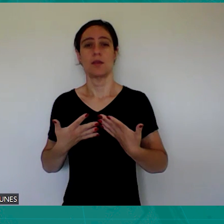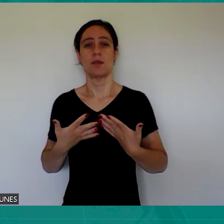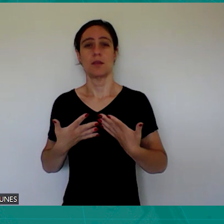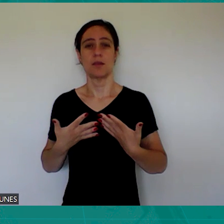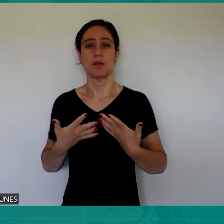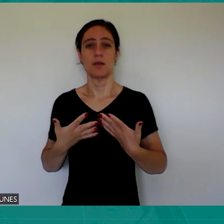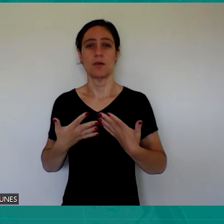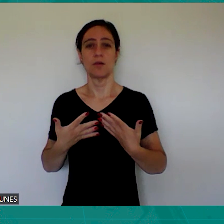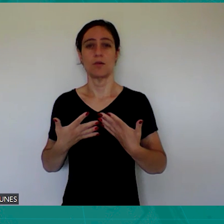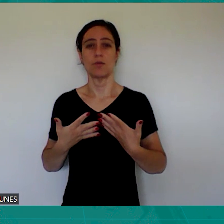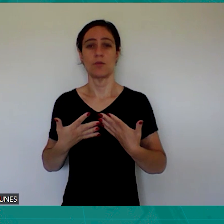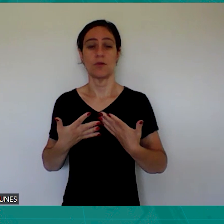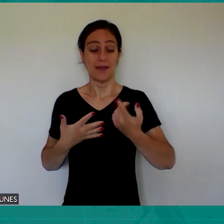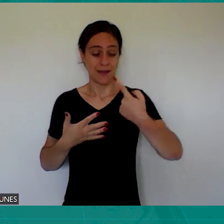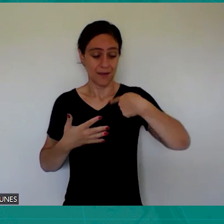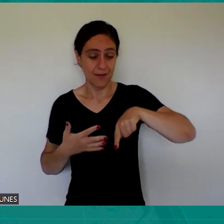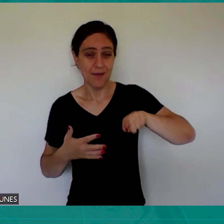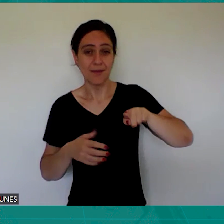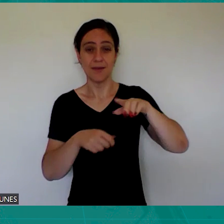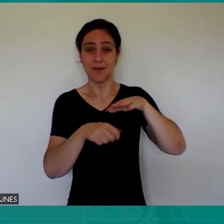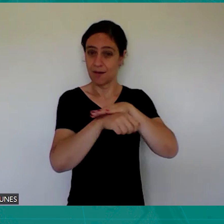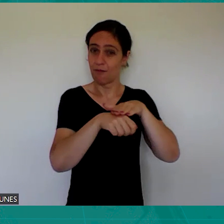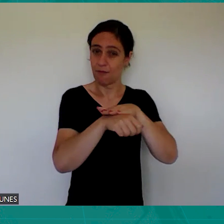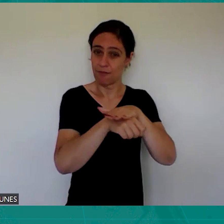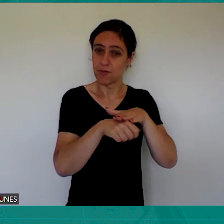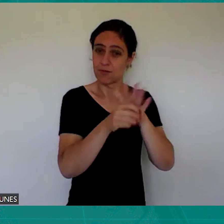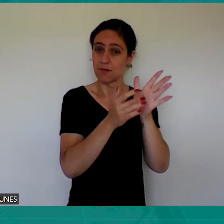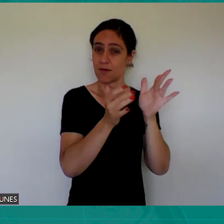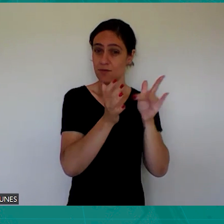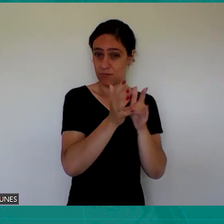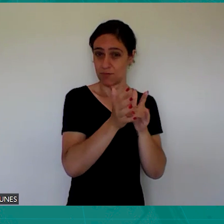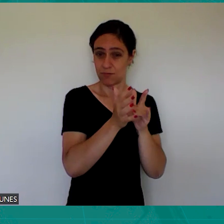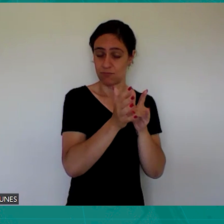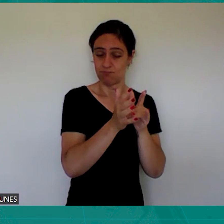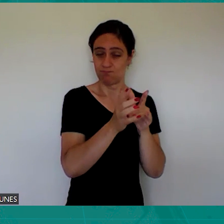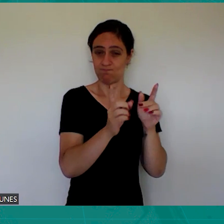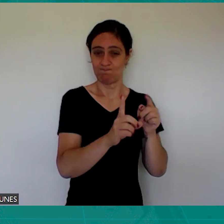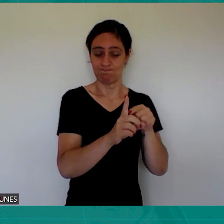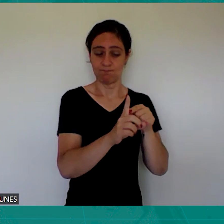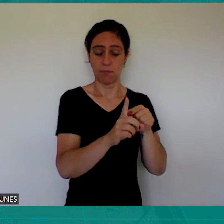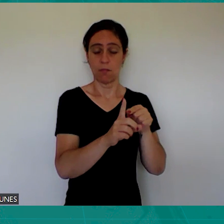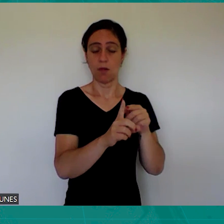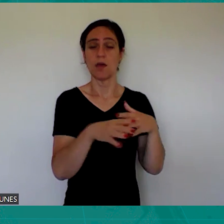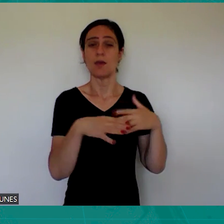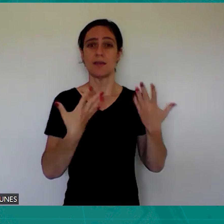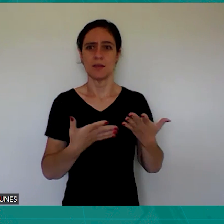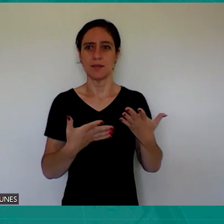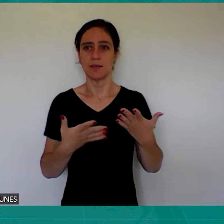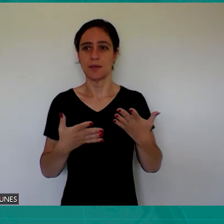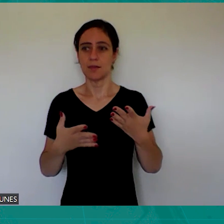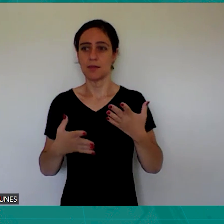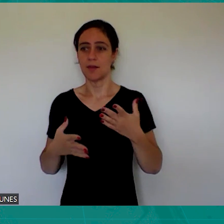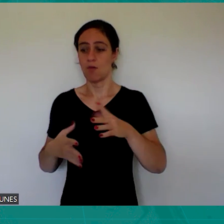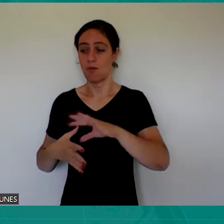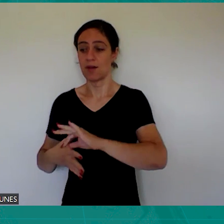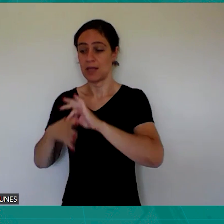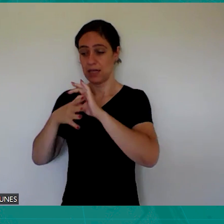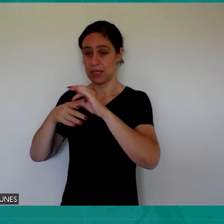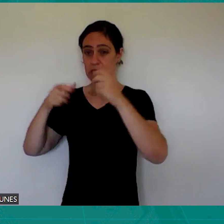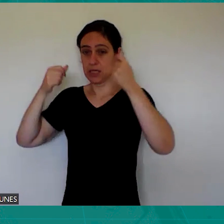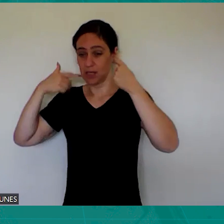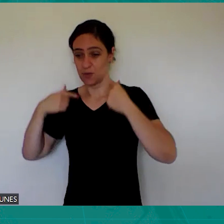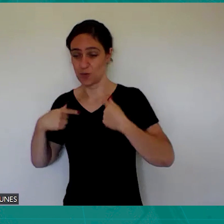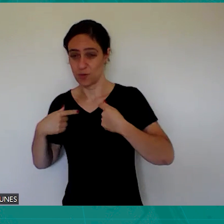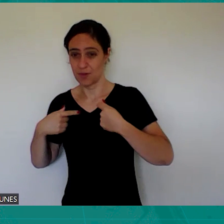ele, e se continuasse assim, né, eles iriam, né, perder os seus